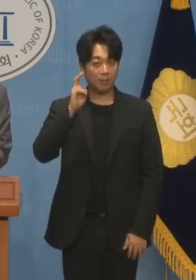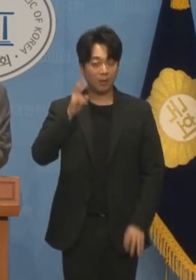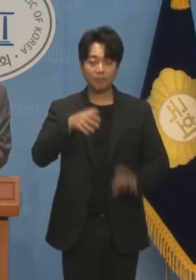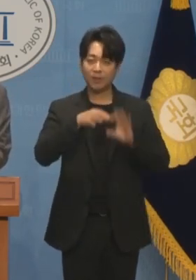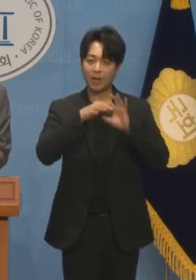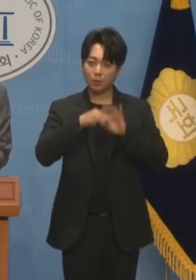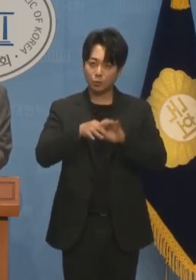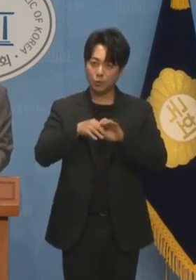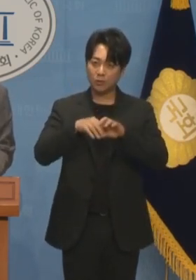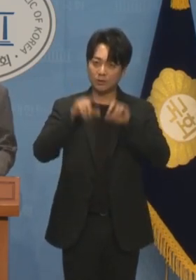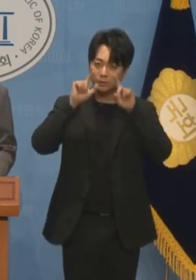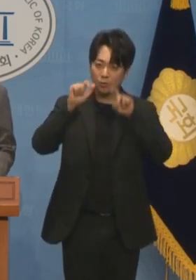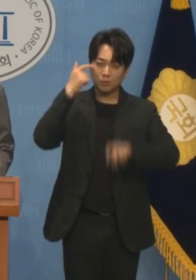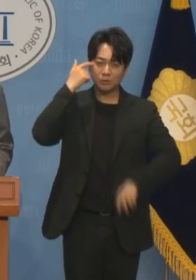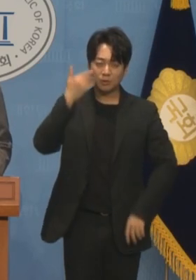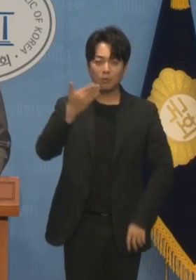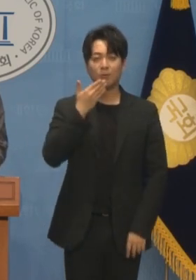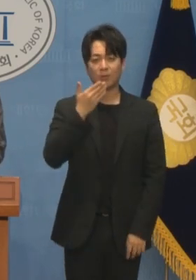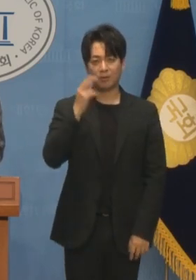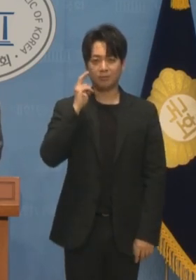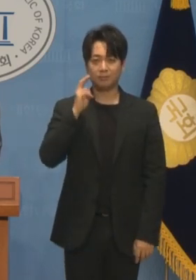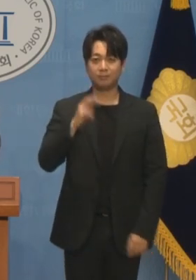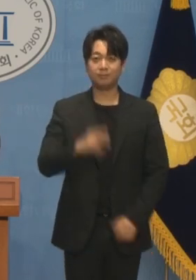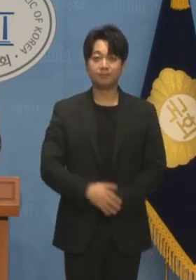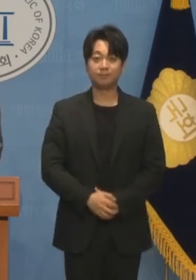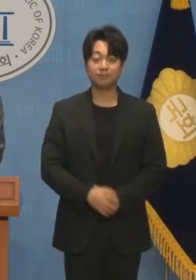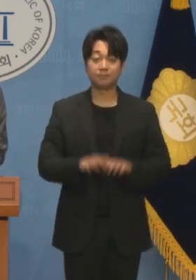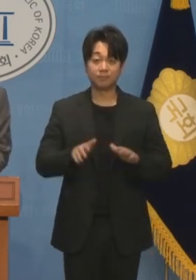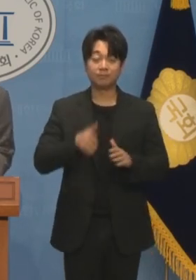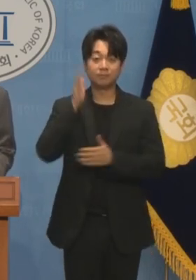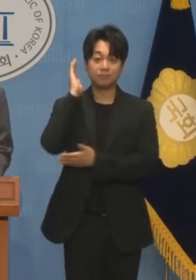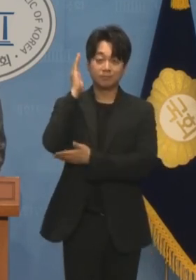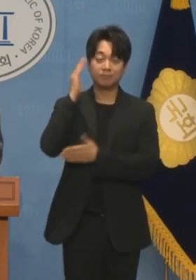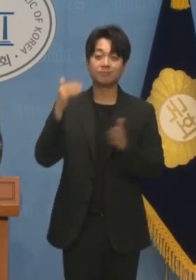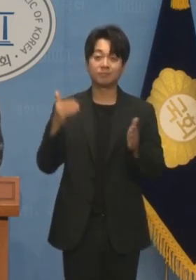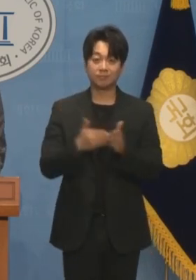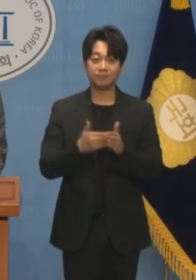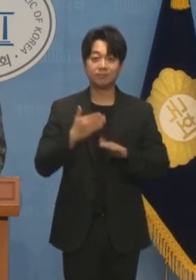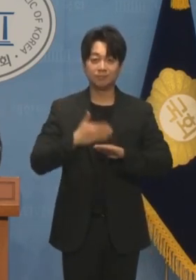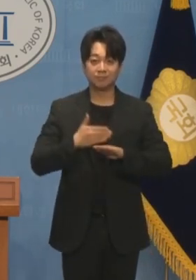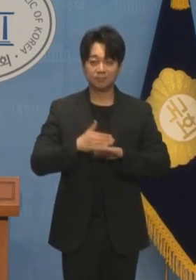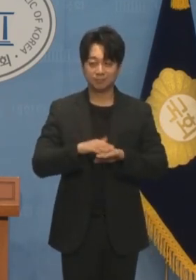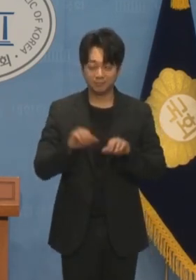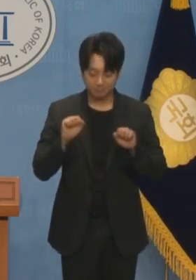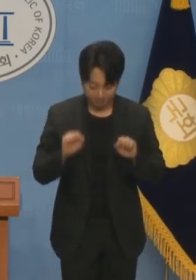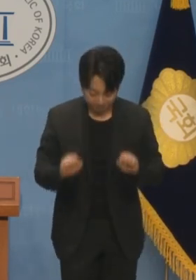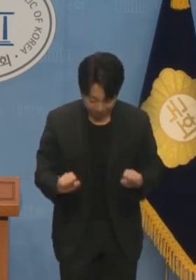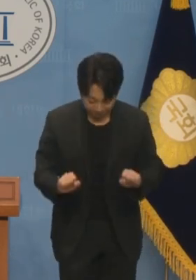계속적으로 진행될 거라고 생각이 됩니다. 이것으로 기자회견을 마치도록 하겠습니다. 감사합니다.